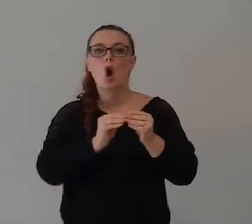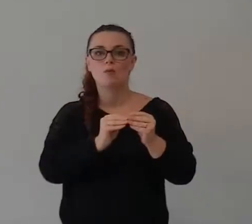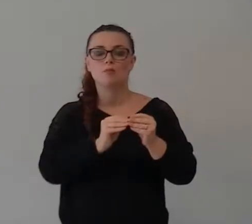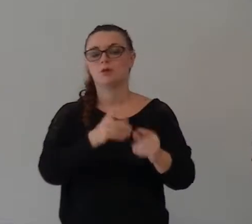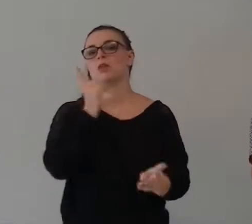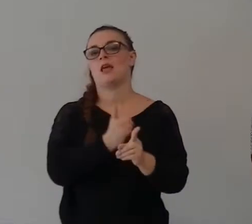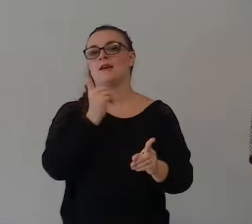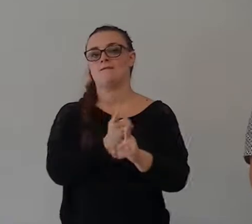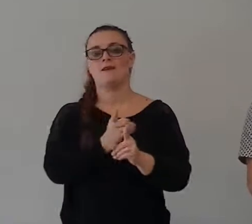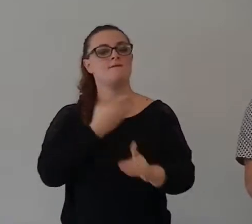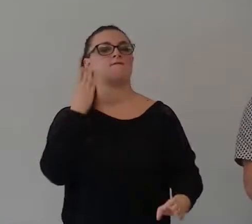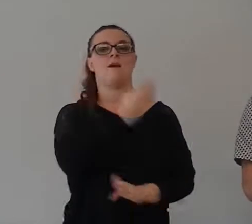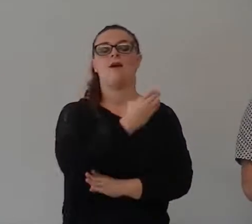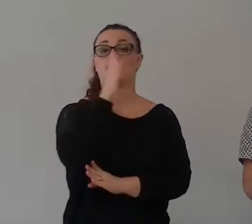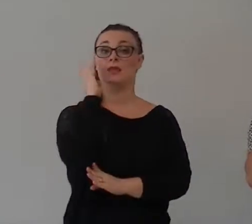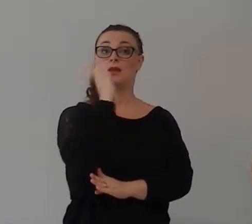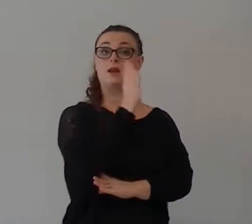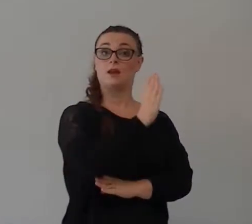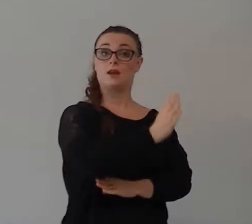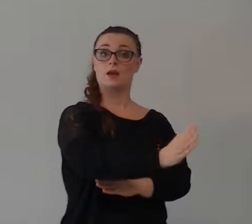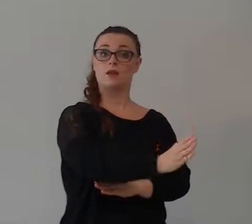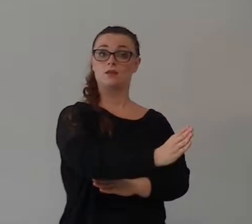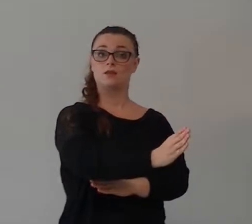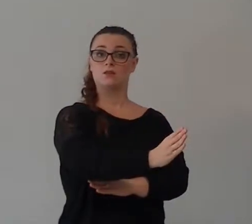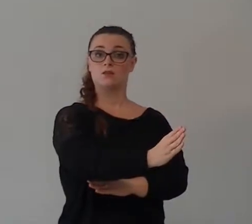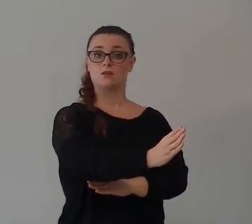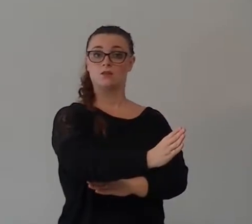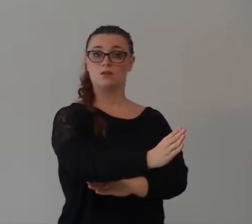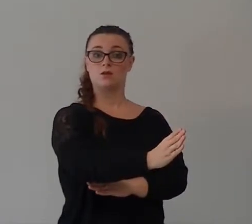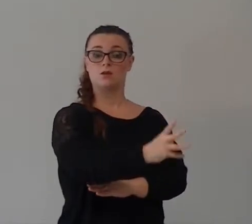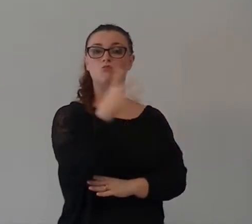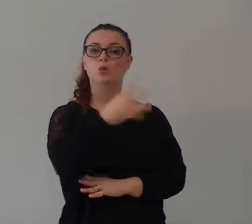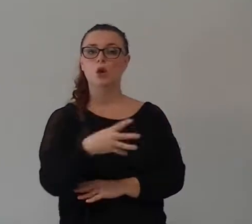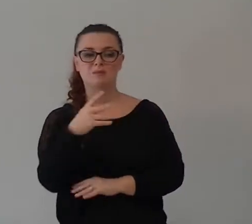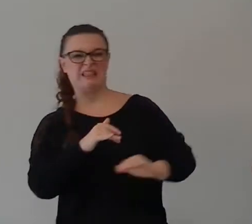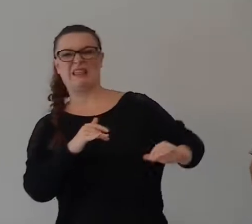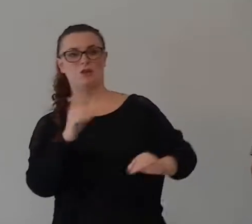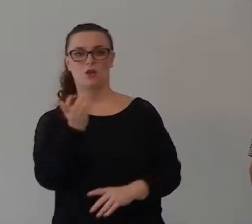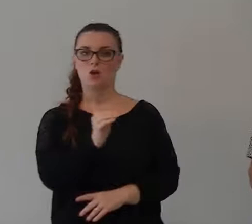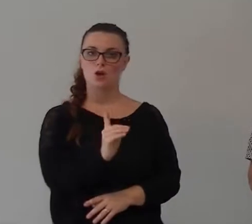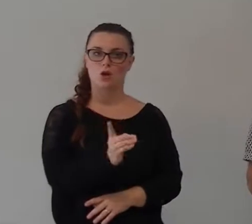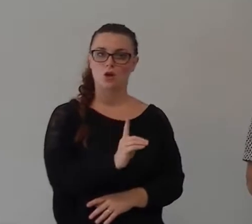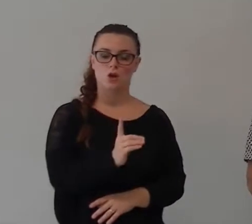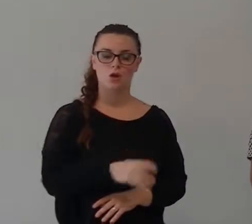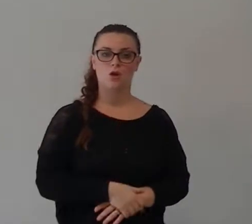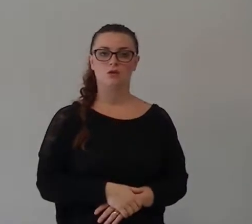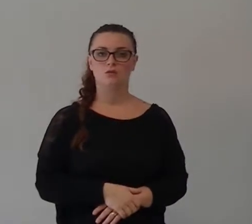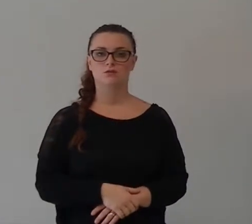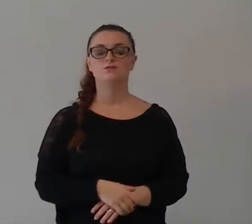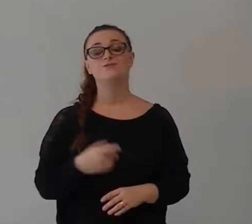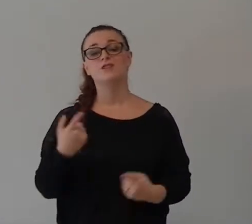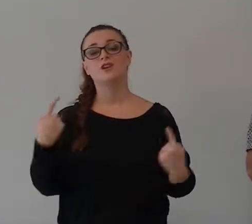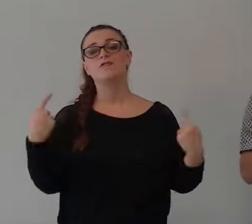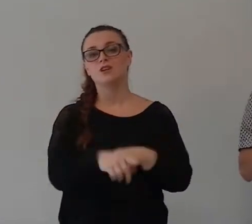È andato da lui direttamente. Non gli ha fatto schifo il fatto di avvicinarsi. Qualche volta con le credenze ci abbiamo questa